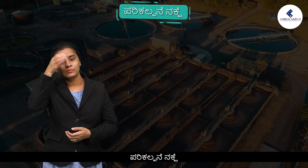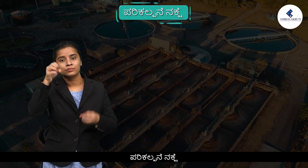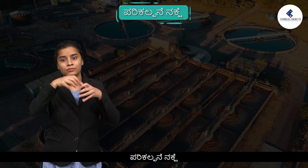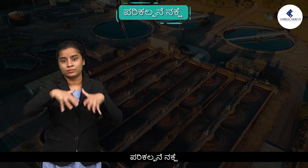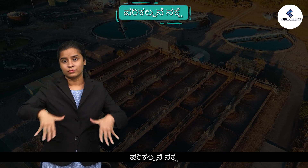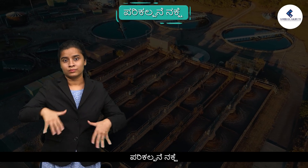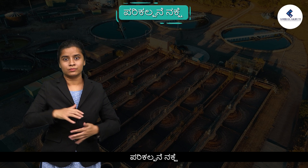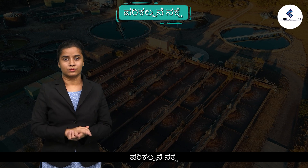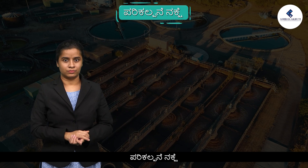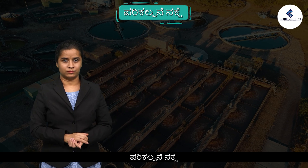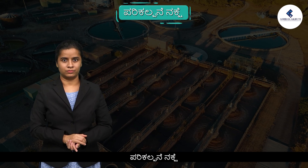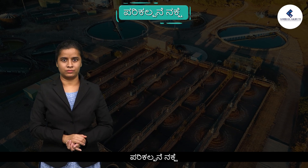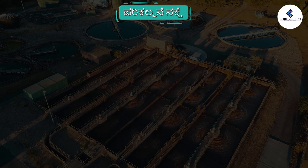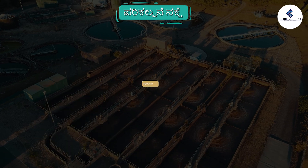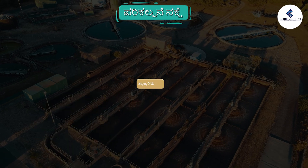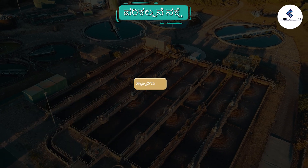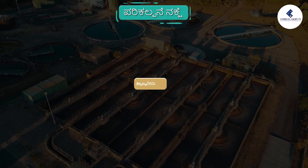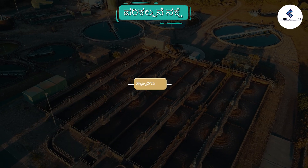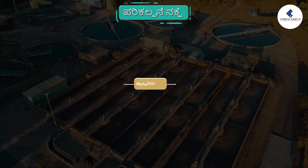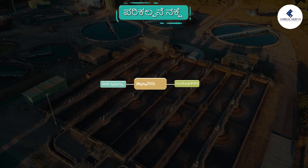ಪರಿಕಲ್ಪನೆ ನಕ್ಷೆ.